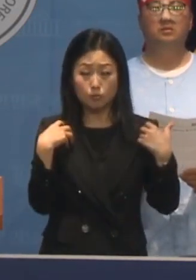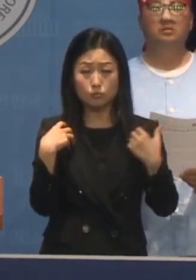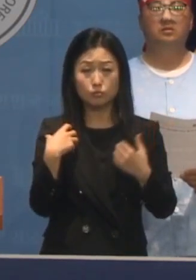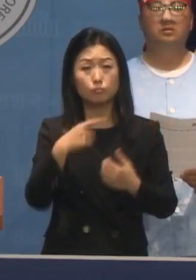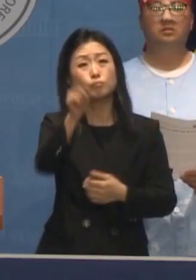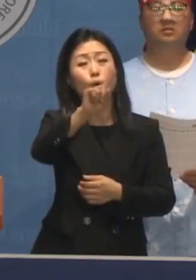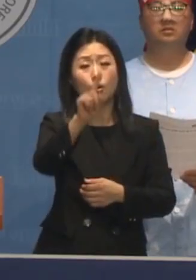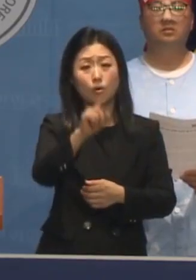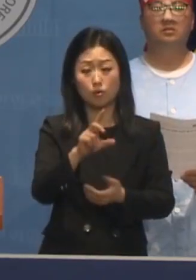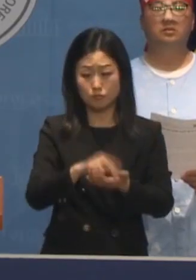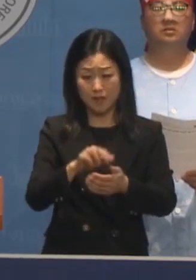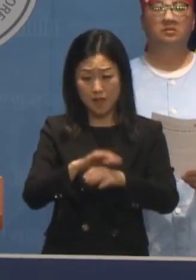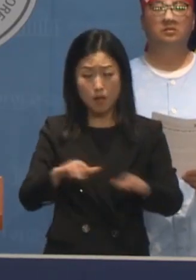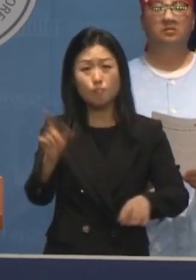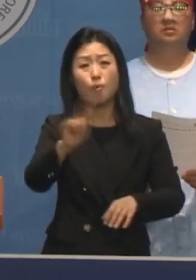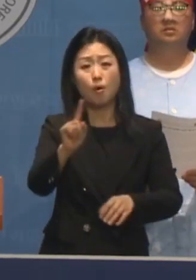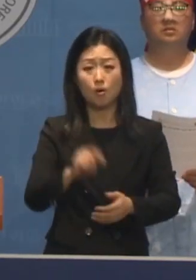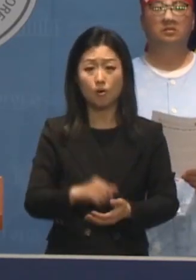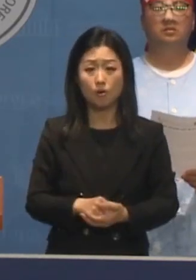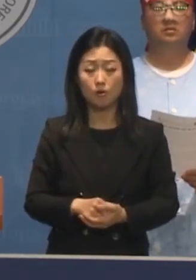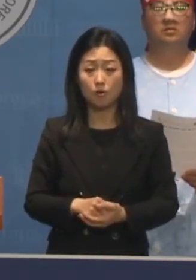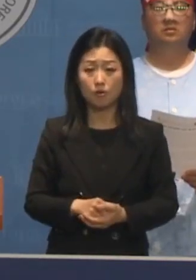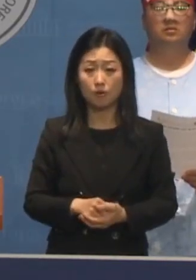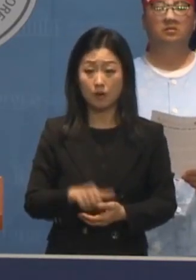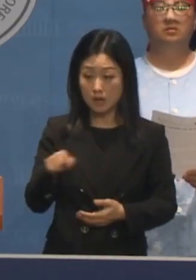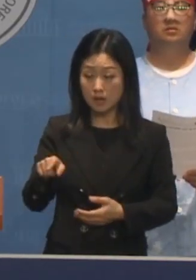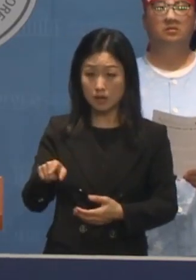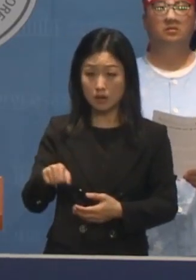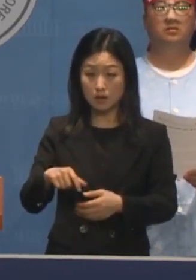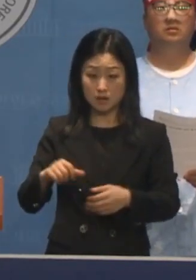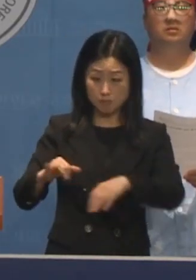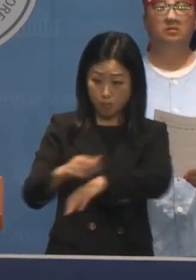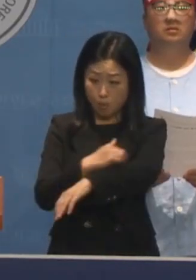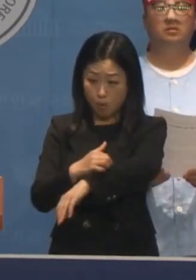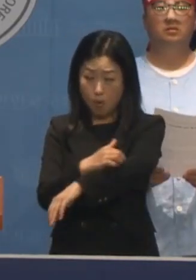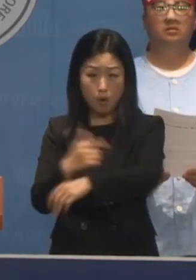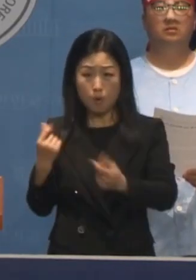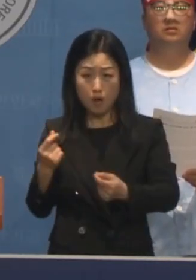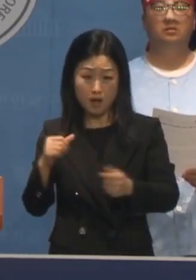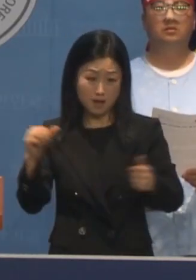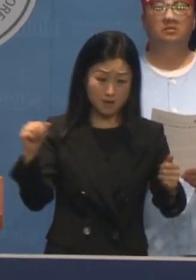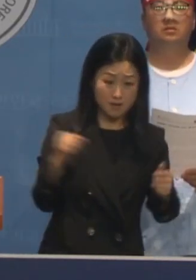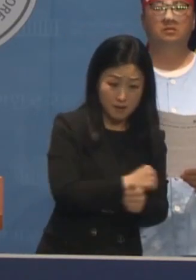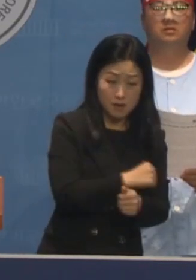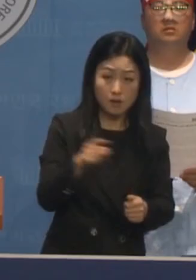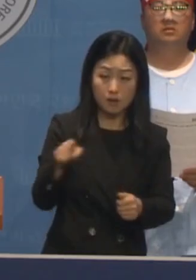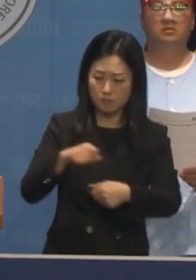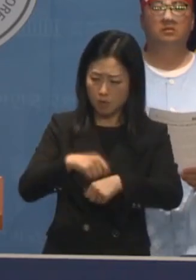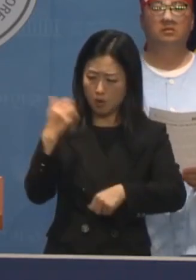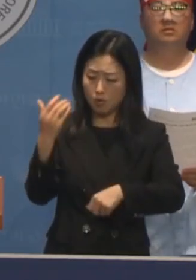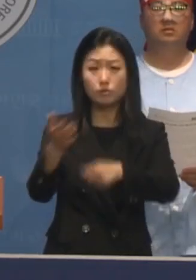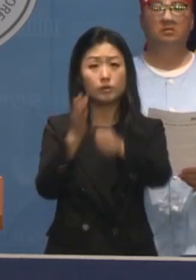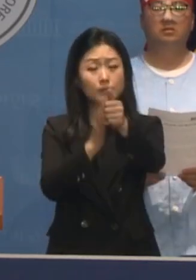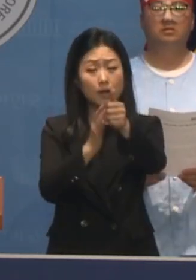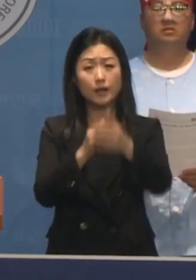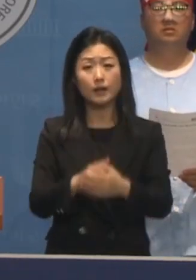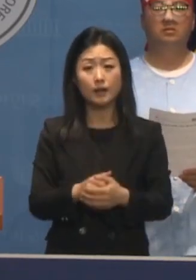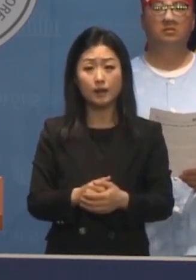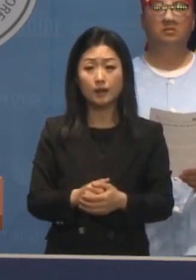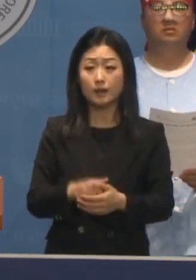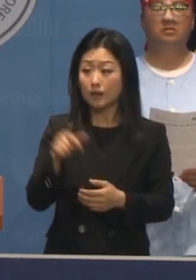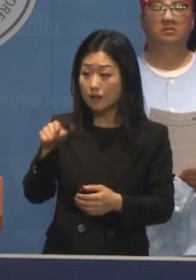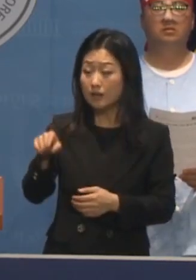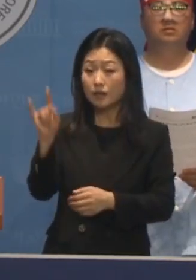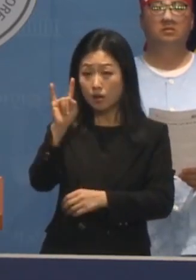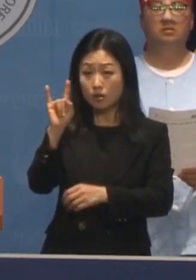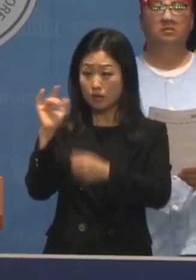원칙으로 사태를 다뤄야 할 것이다. 그렇지 않다면 노동자 때려잡는 조폭기업, 그 기업을